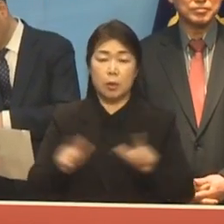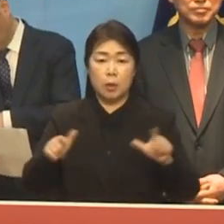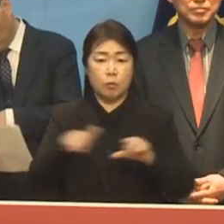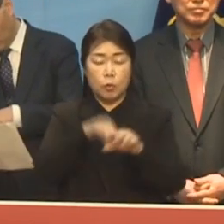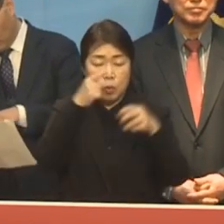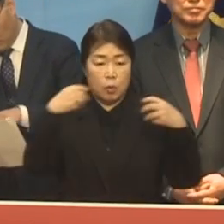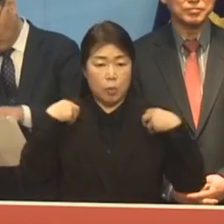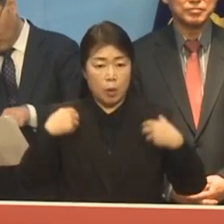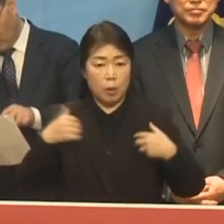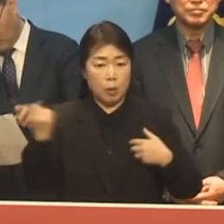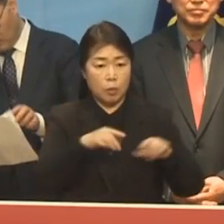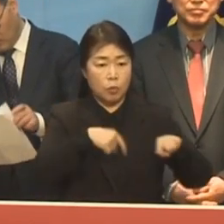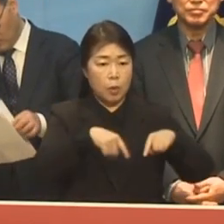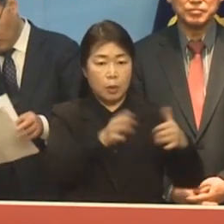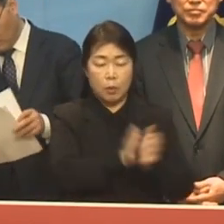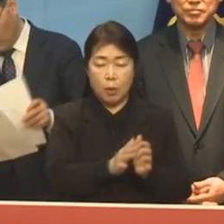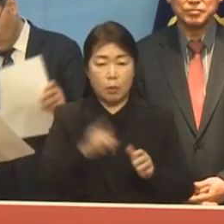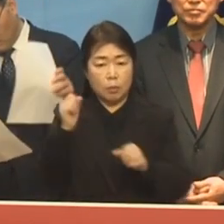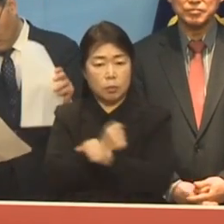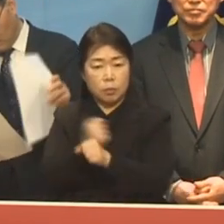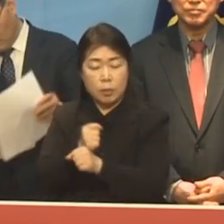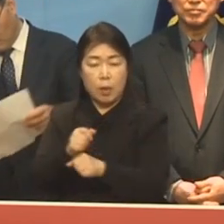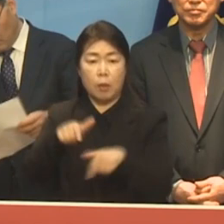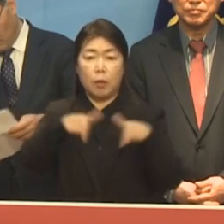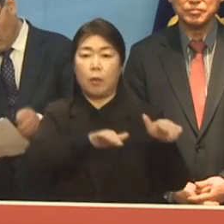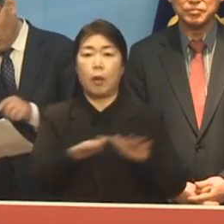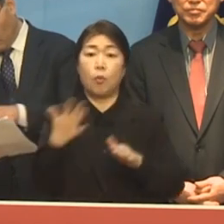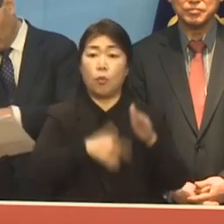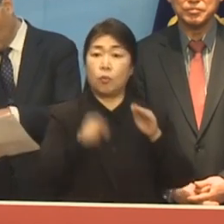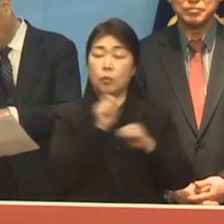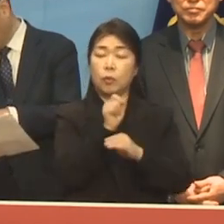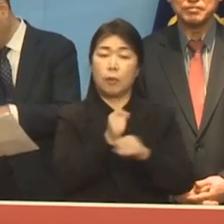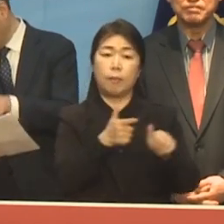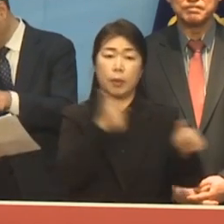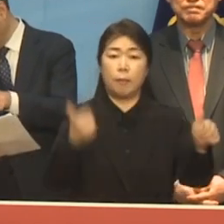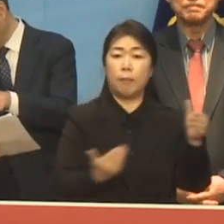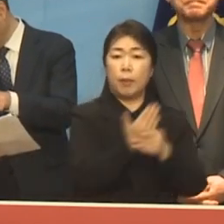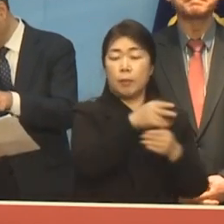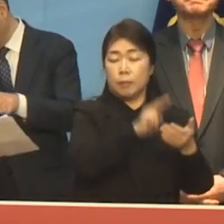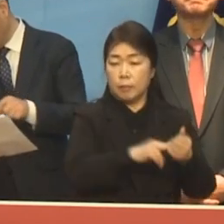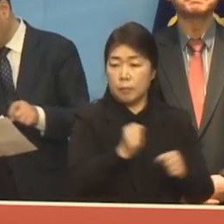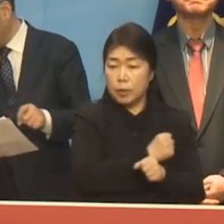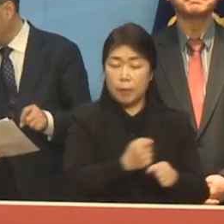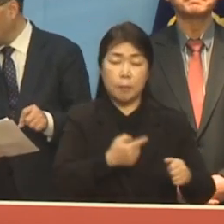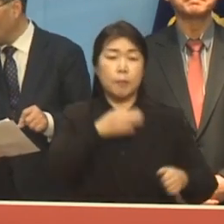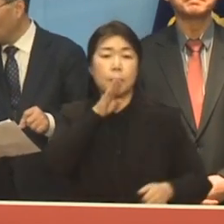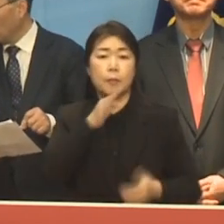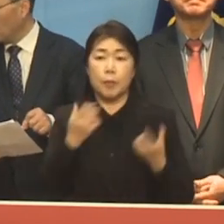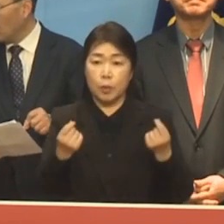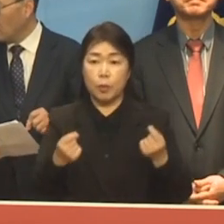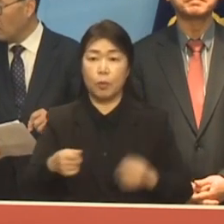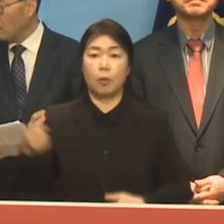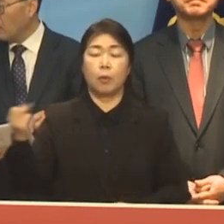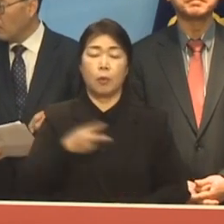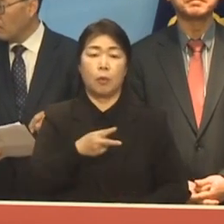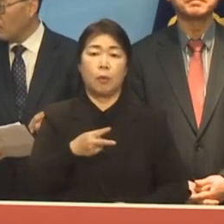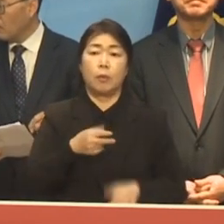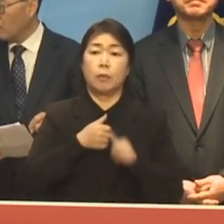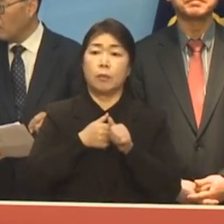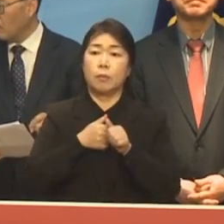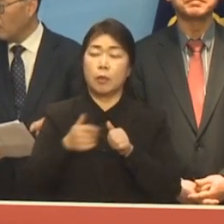정부의 다수 국가기관이 공모하여 새해 공무원 피격 사건을 조직적으로 은폐 조작한 혐의가 사실이고 이에